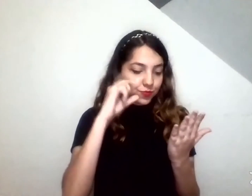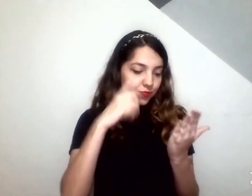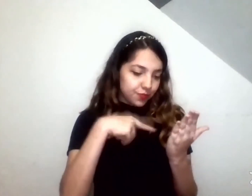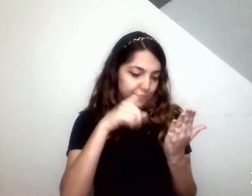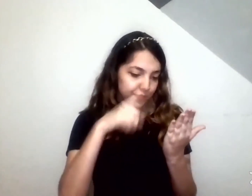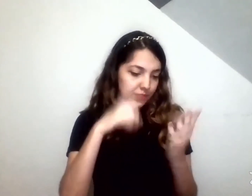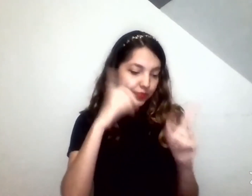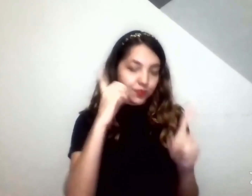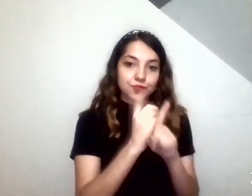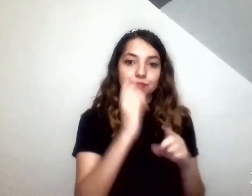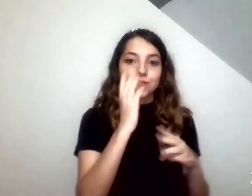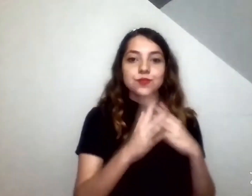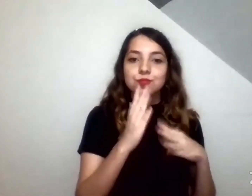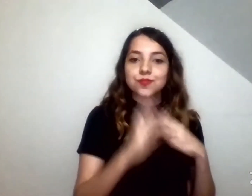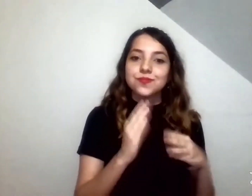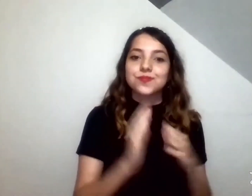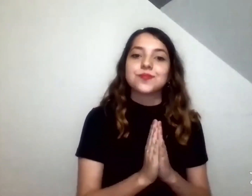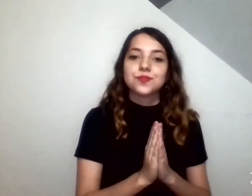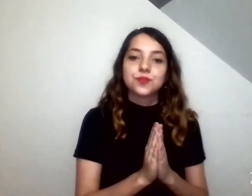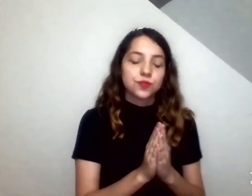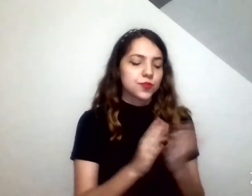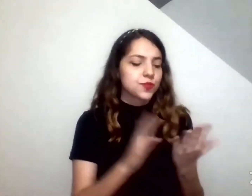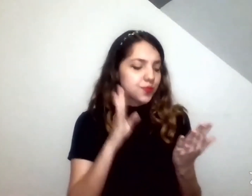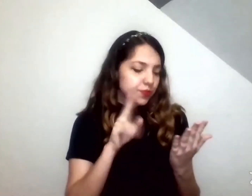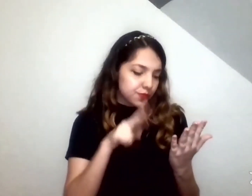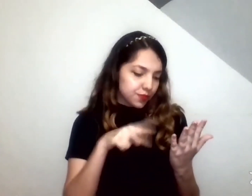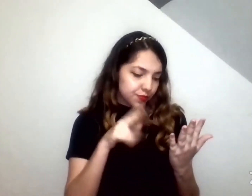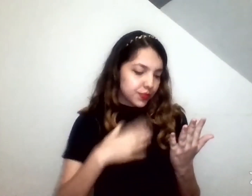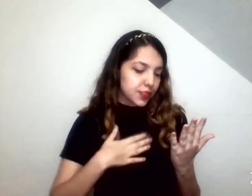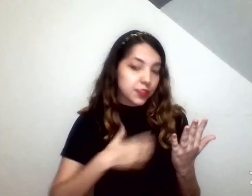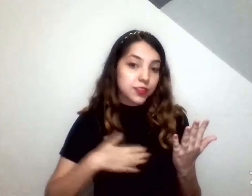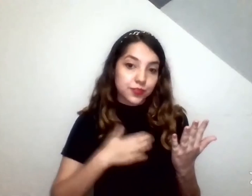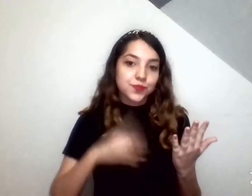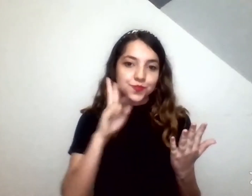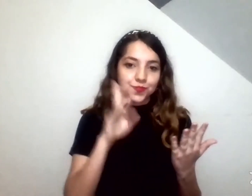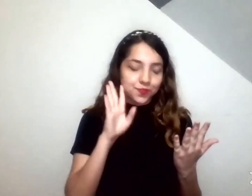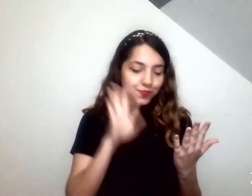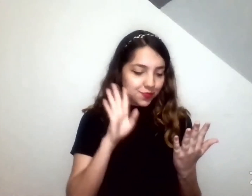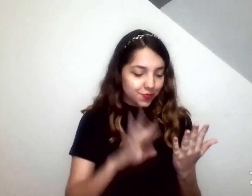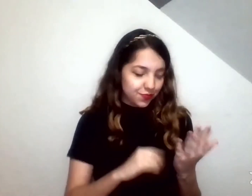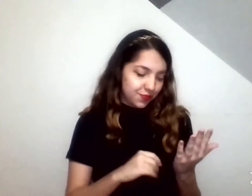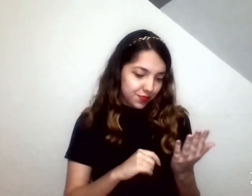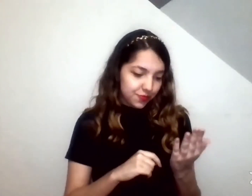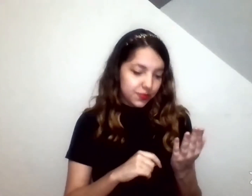eu estava no Instagram e aí eu encontrei o Libras ao Cubo. Aí eu vi um vídeo, achei legal.